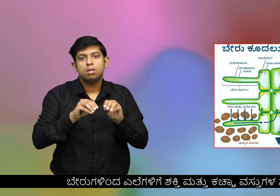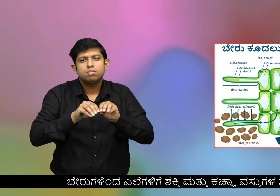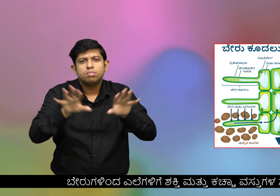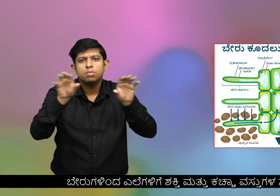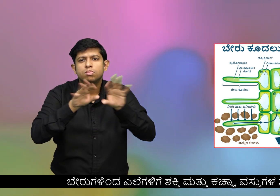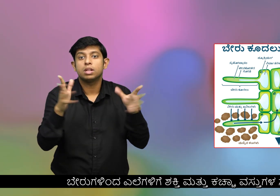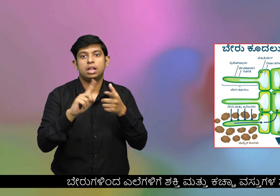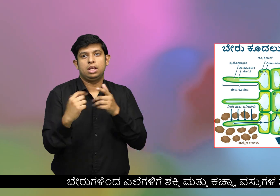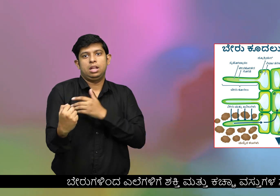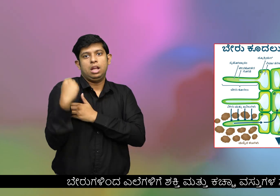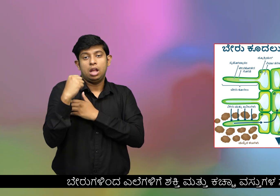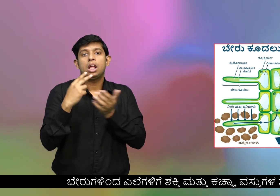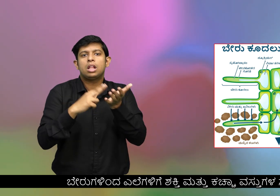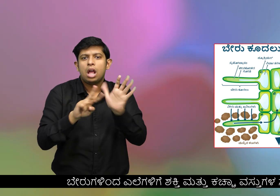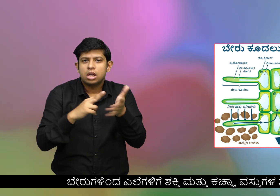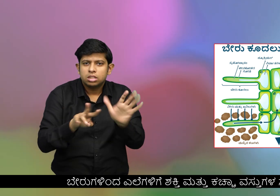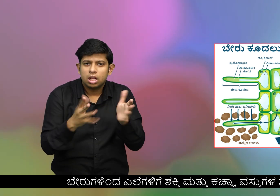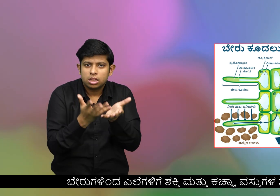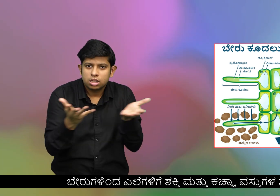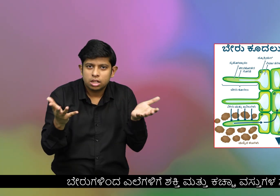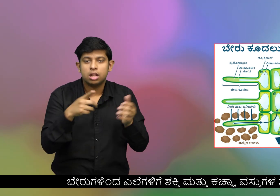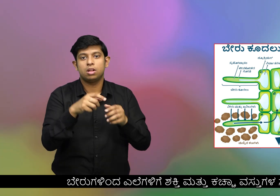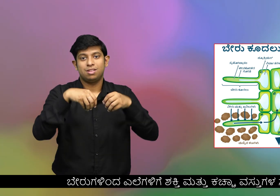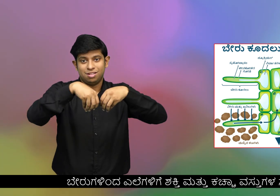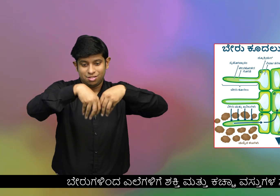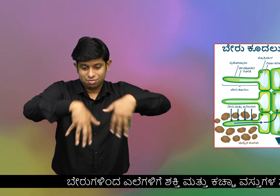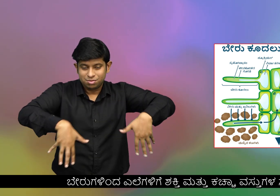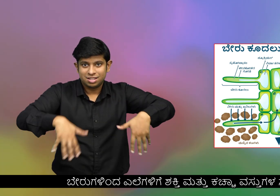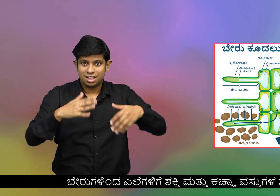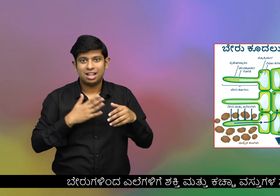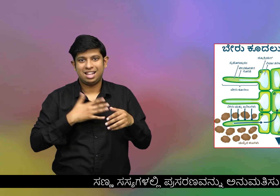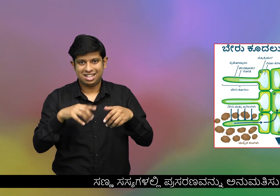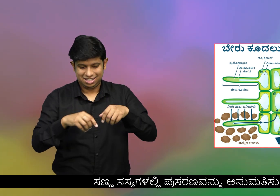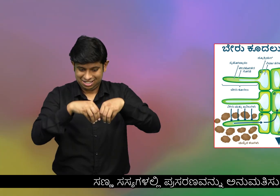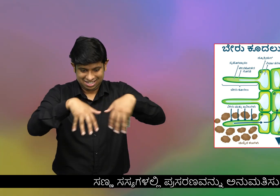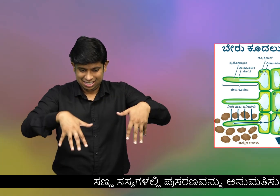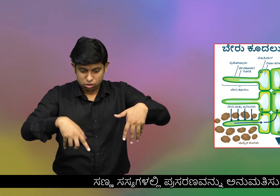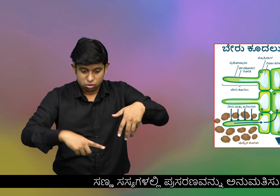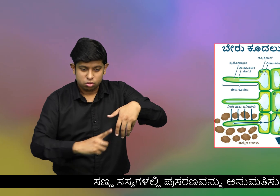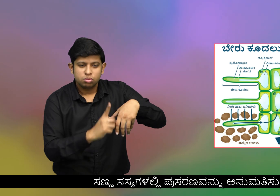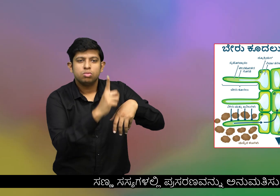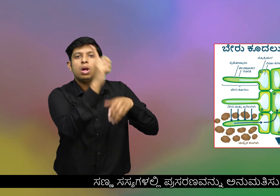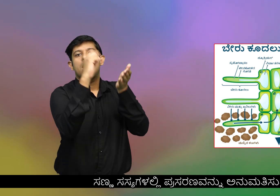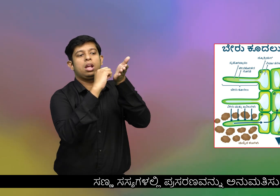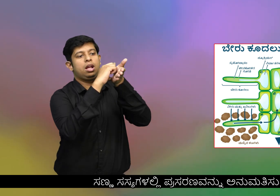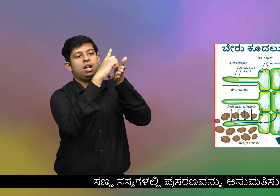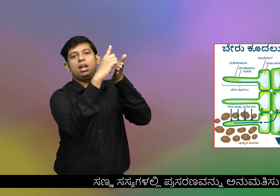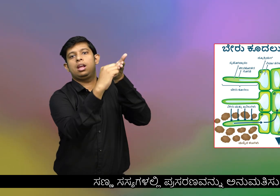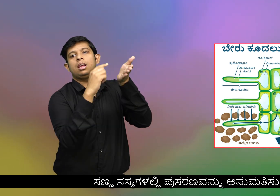ಬೇರುಗಳಿಂದ ಎಲೆಗಳಿಗೆ ಶಕ್ತಿ ಮತ್ತು ಕಚ್ಚಾ ವಸ್ತುಗಳ ಸಾಗಣೆಯು ಸಣ್ಣ ಸಸ್ಯಗಳಲ್ಲಿ ಪ್ರಸರಣವನ್ನು